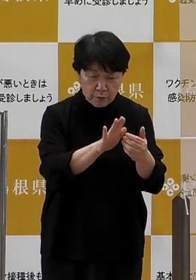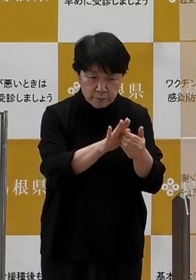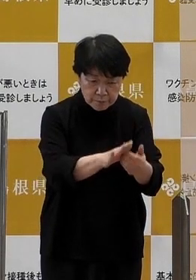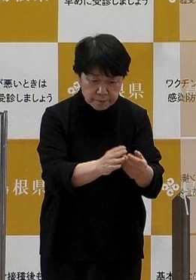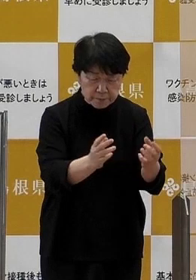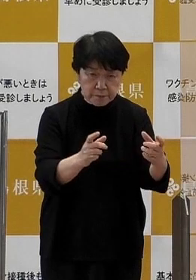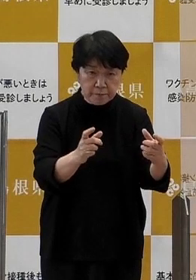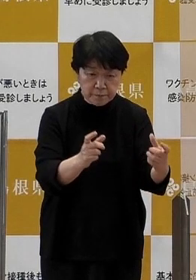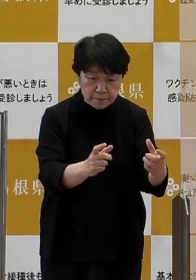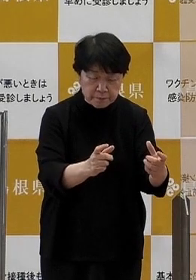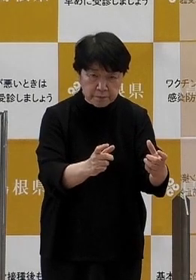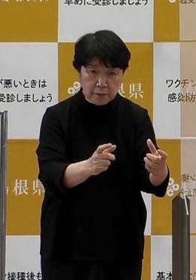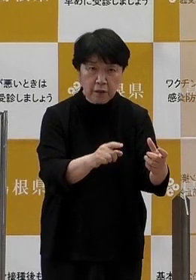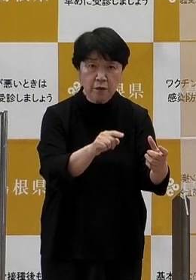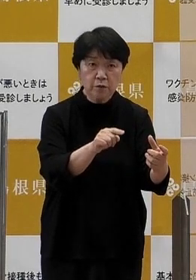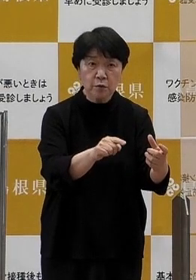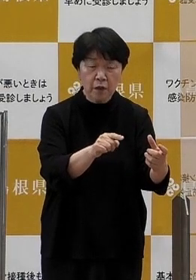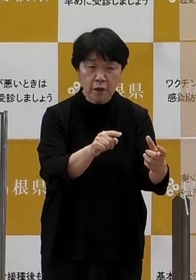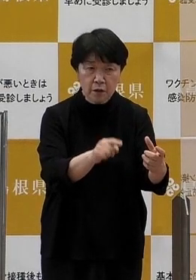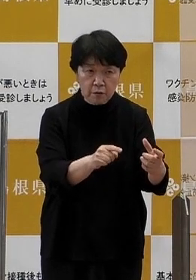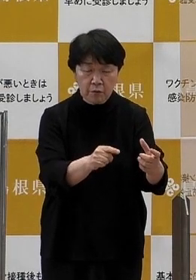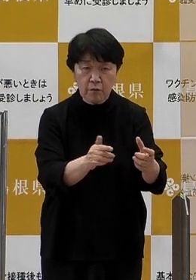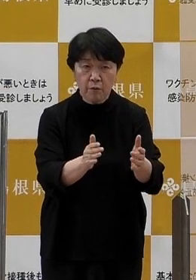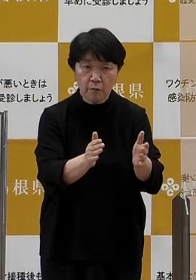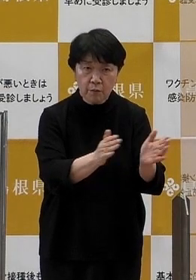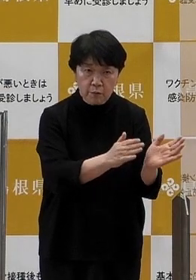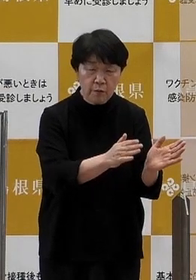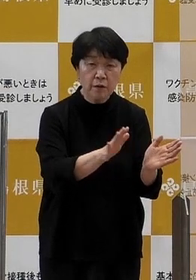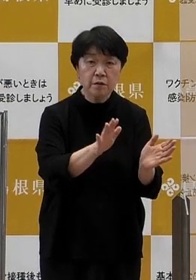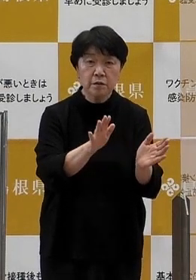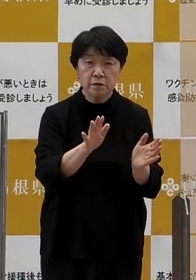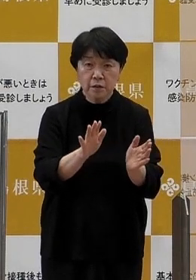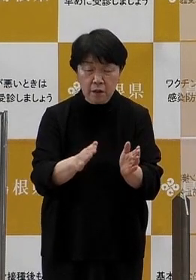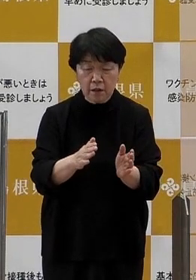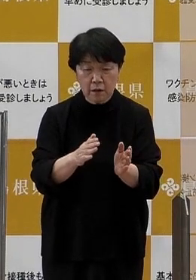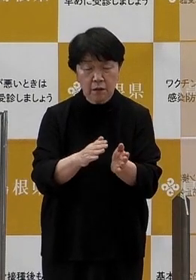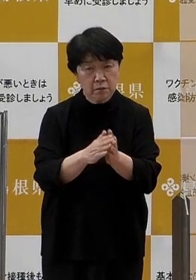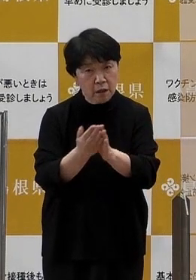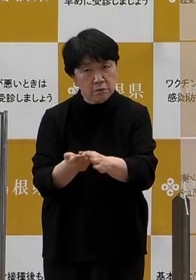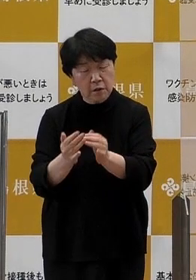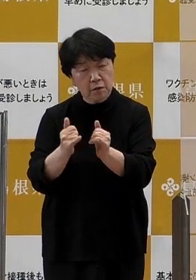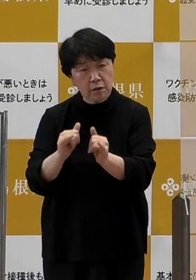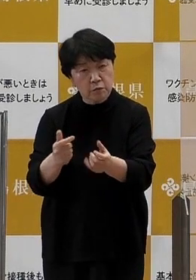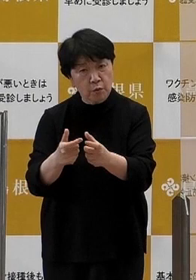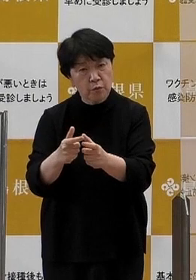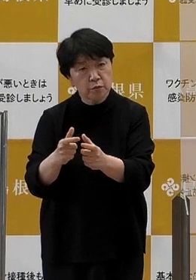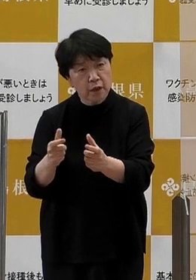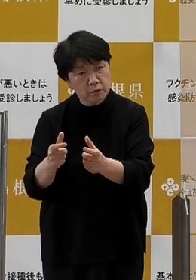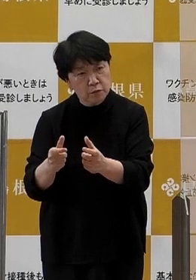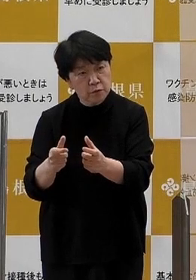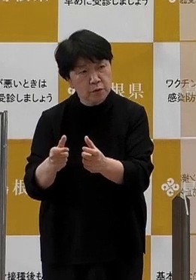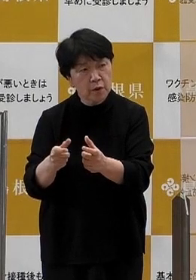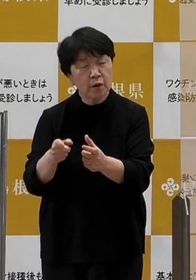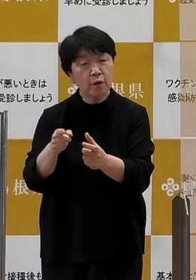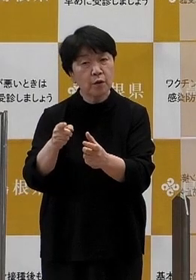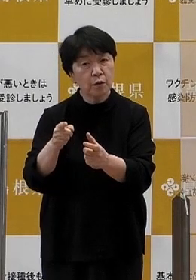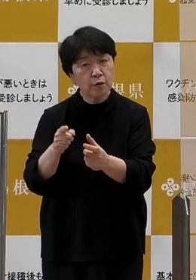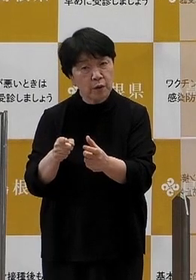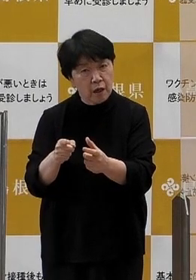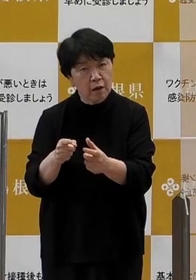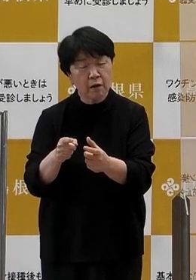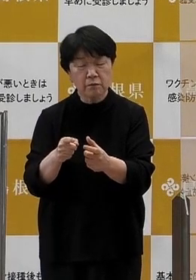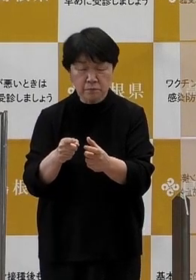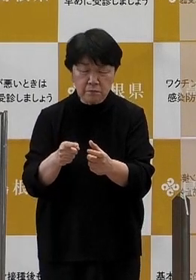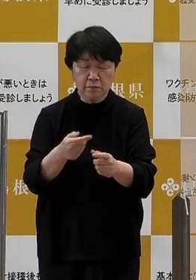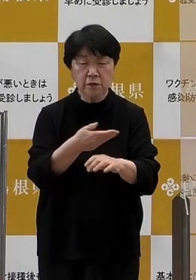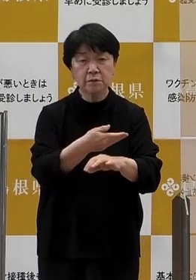に、それを放棄して、わざわざ死者数が増えるような感染容認政策を島根県が取る必要ないですよ